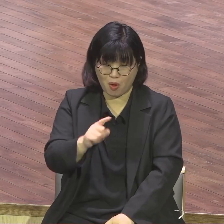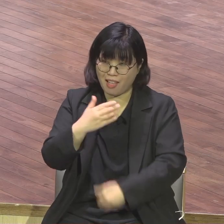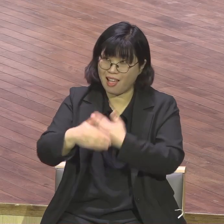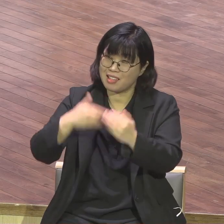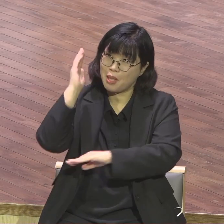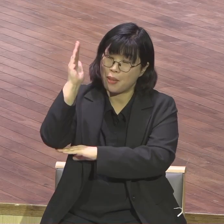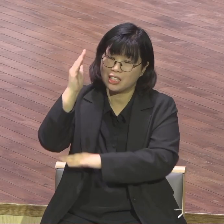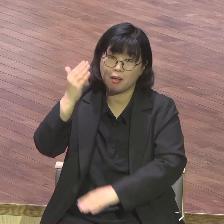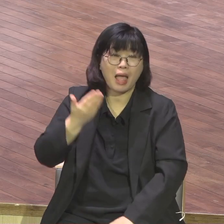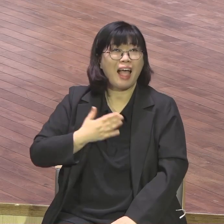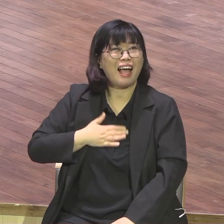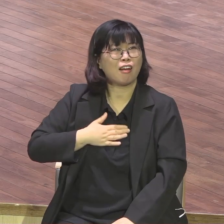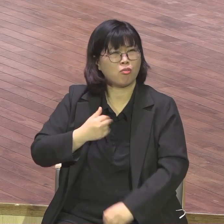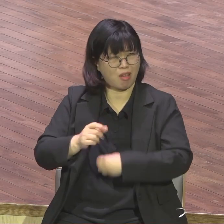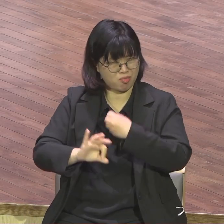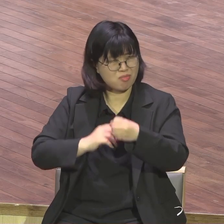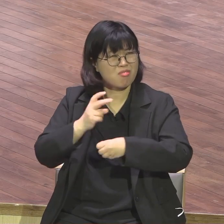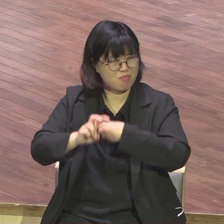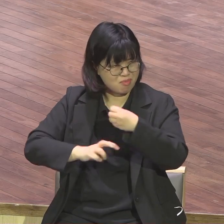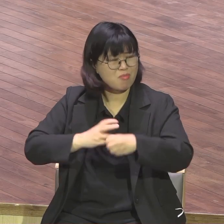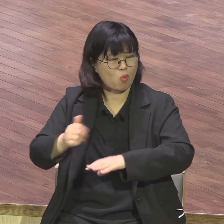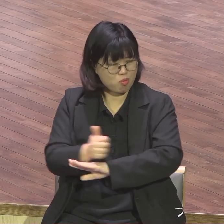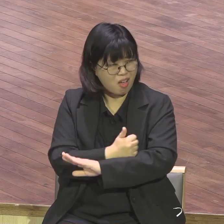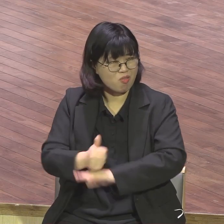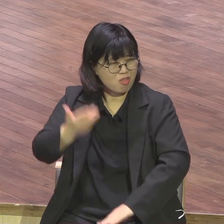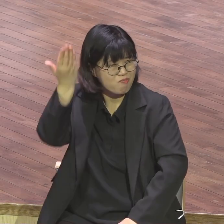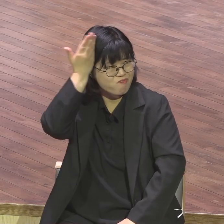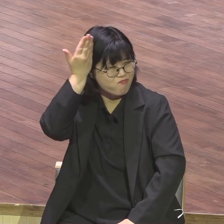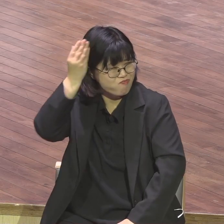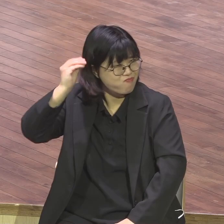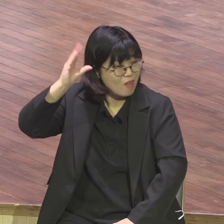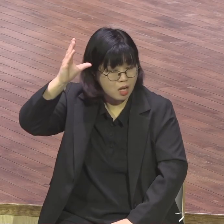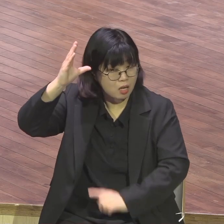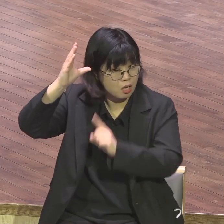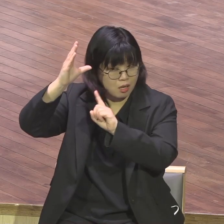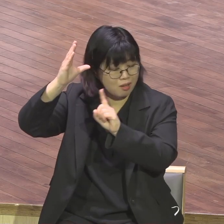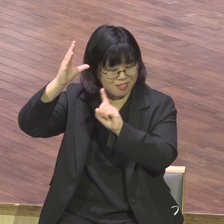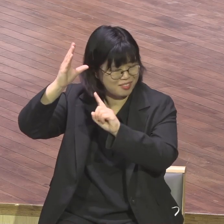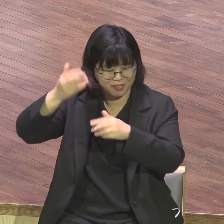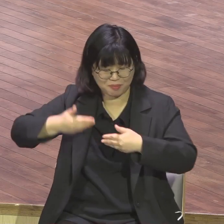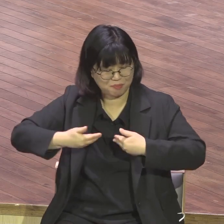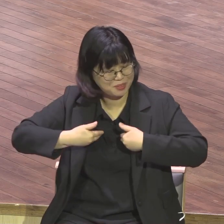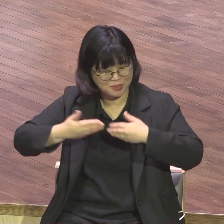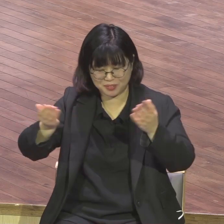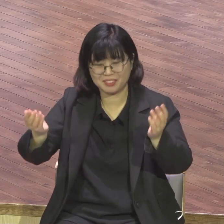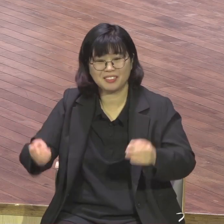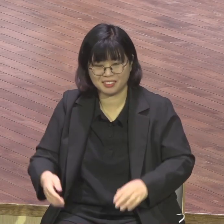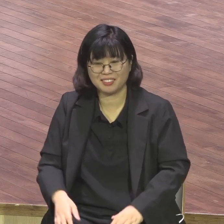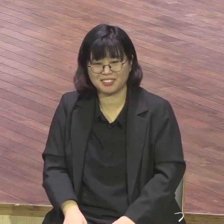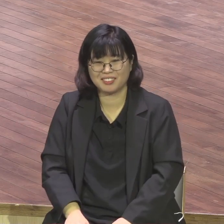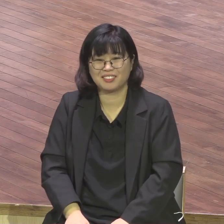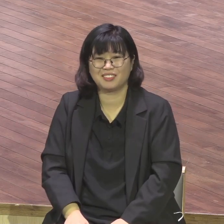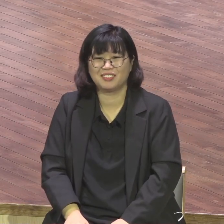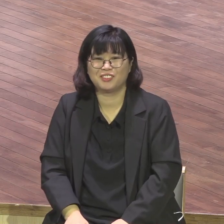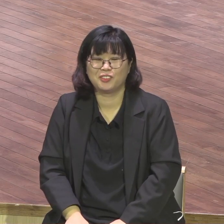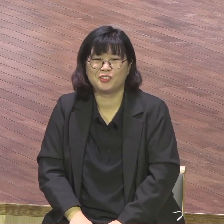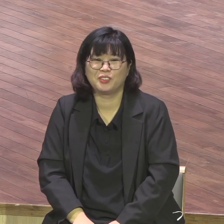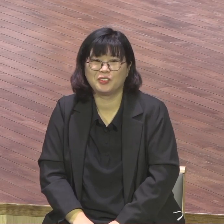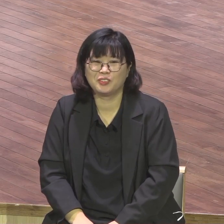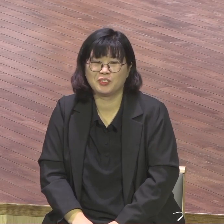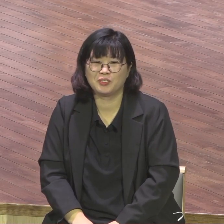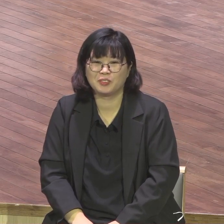하나님의 이 무한한 무한세계 능력을 체험해 본 적이 있냐고. 처음 주위 사람들이 와, 주위 사람들 보고